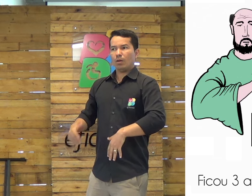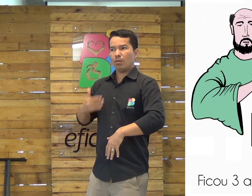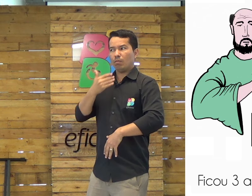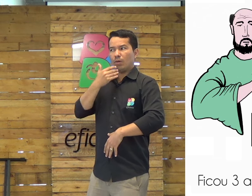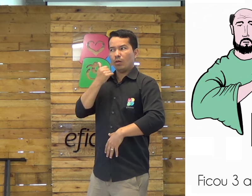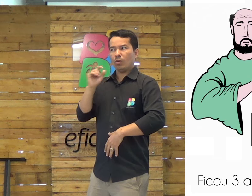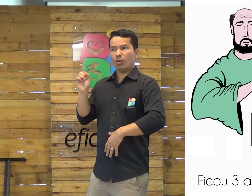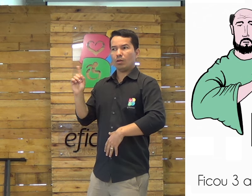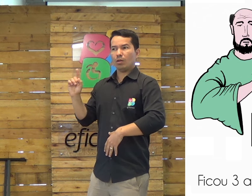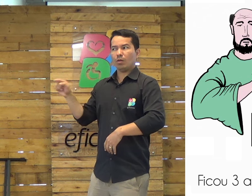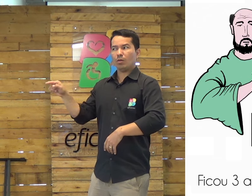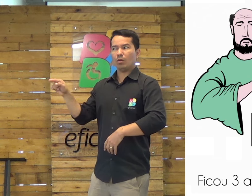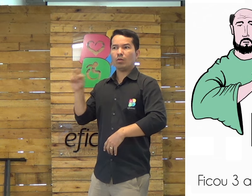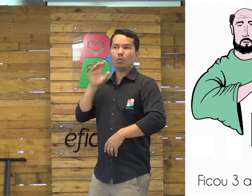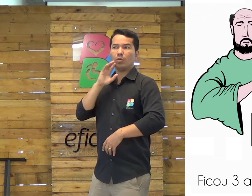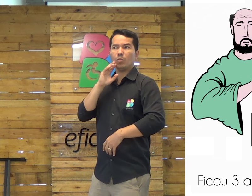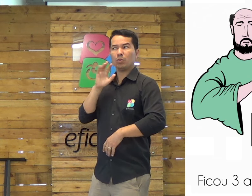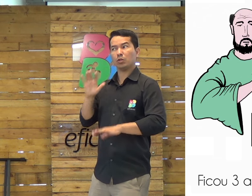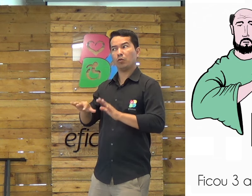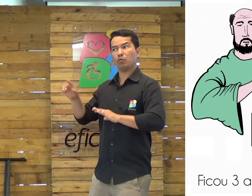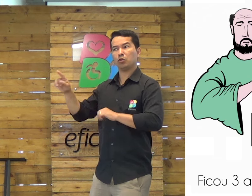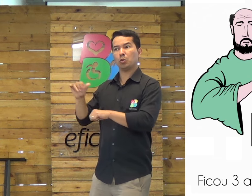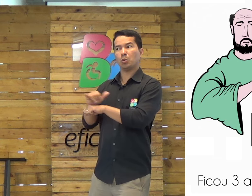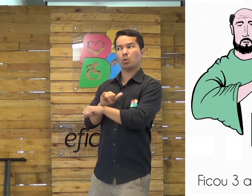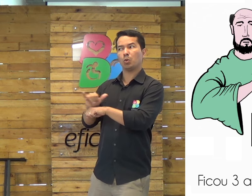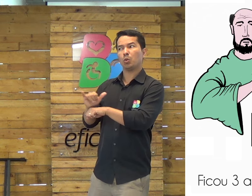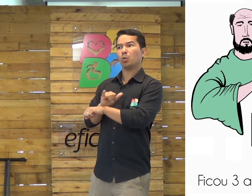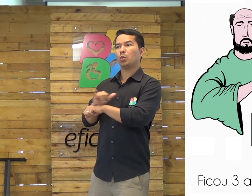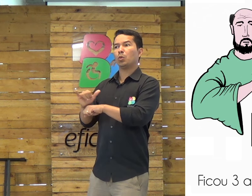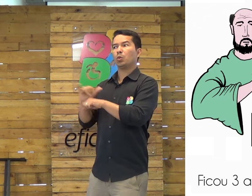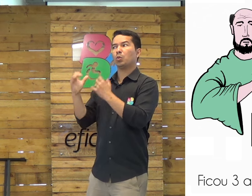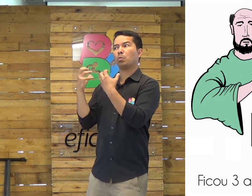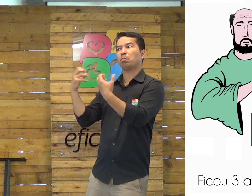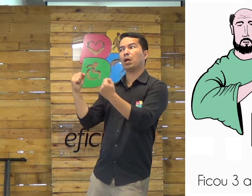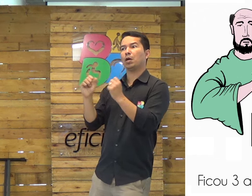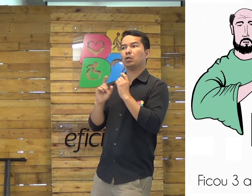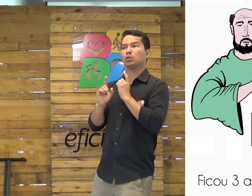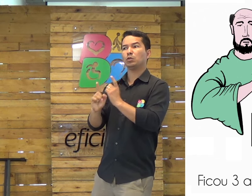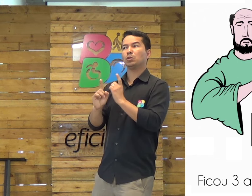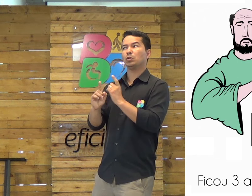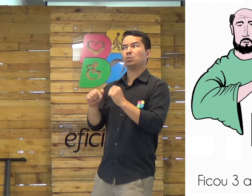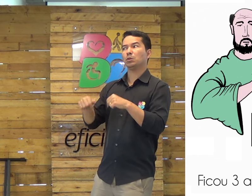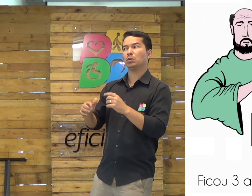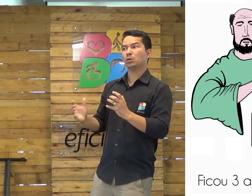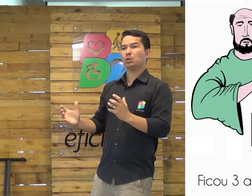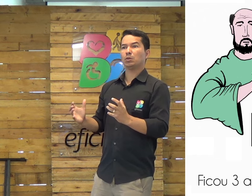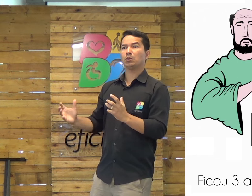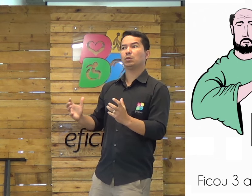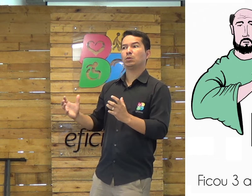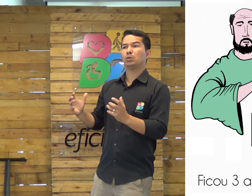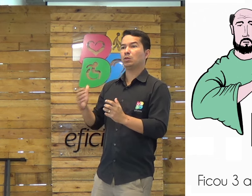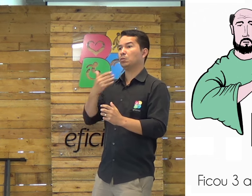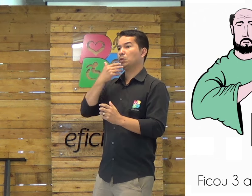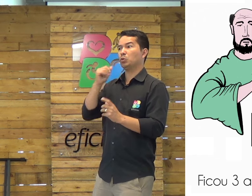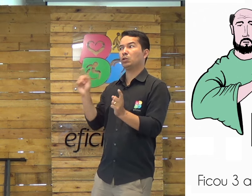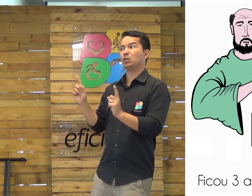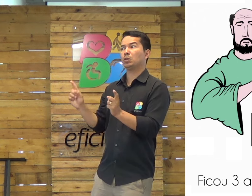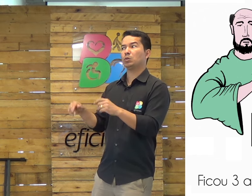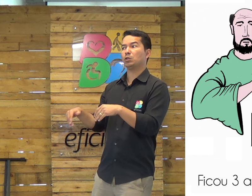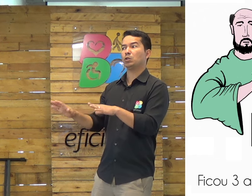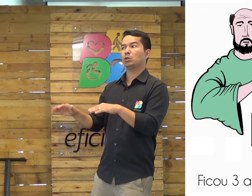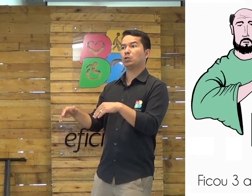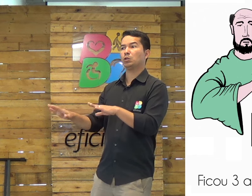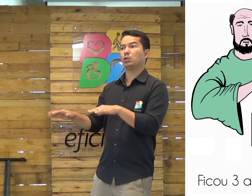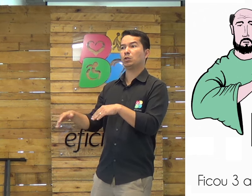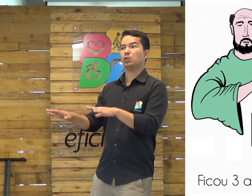assim meio, não, melhor não. Não, que vai que é só uma estratégia ali que vai prender a gente, não sei, não